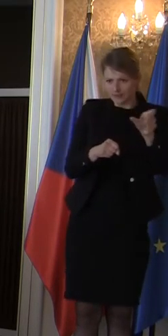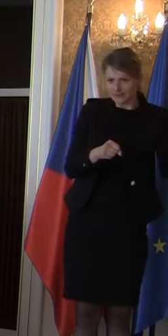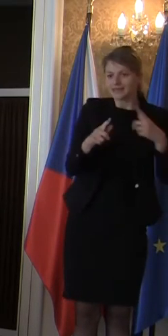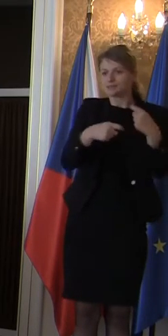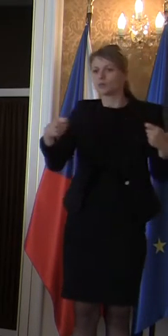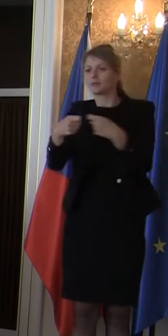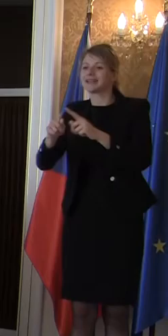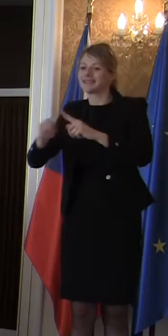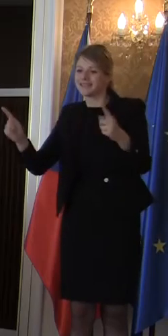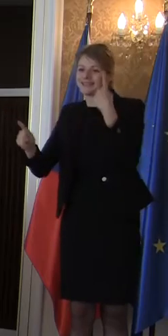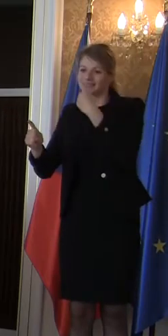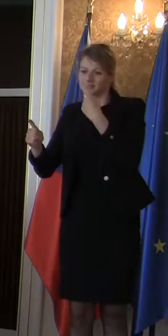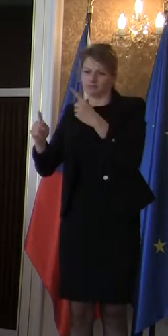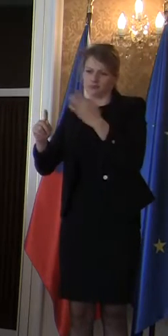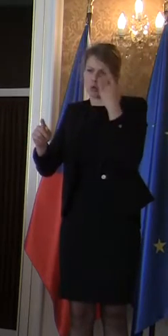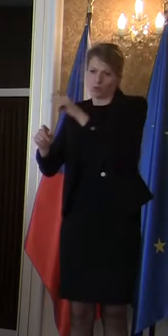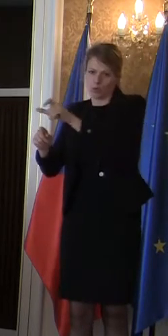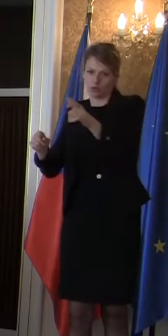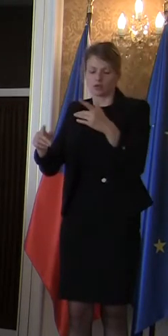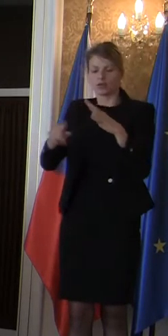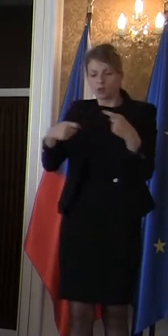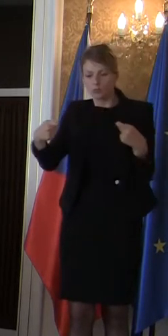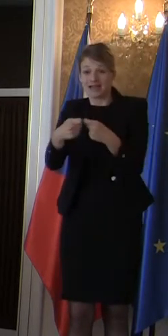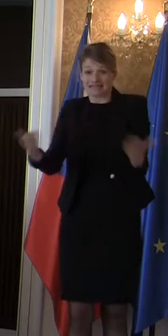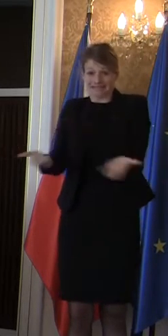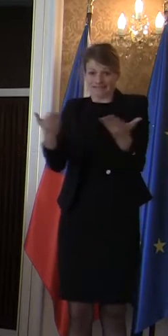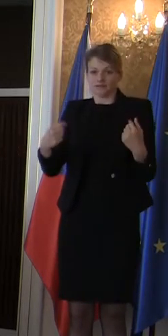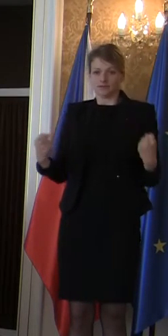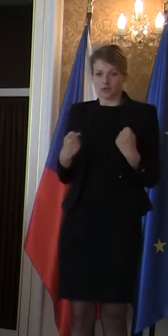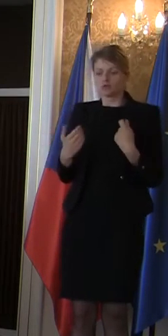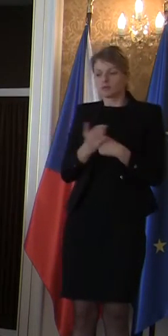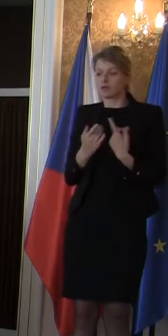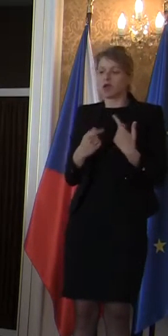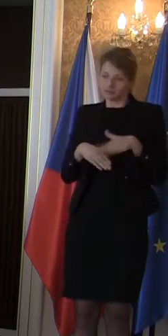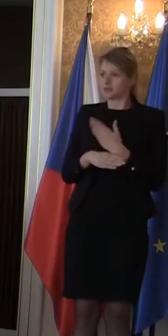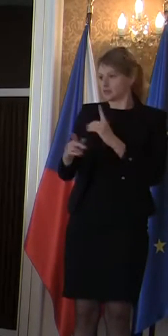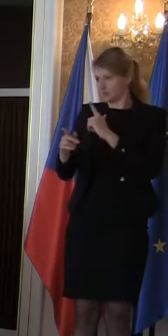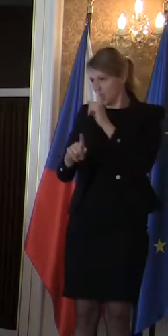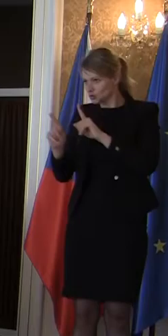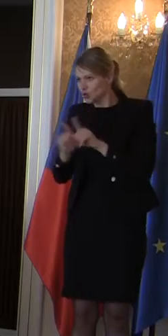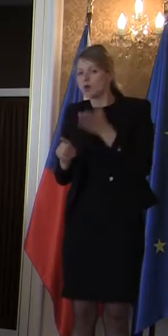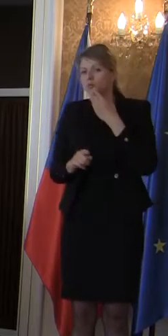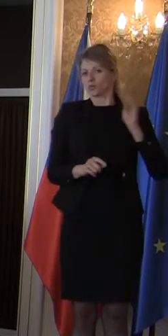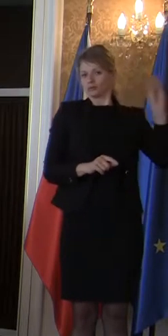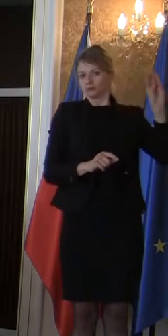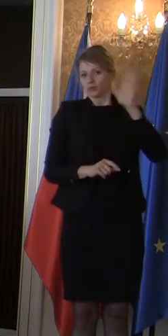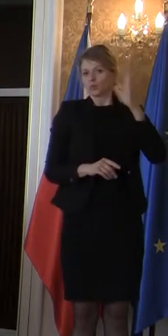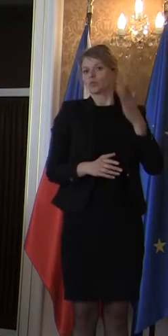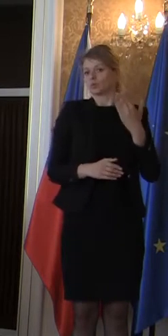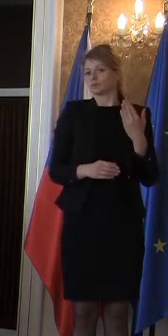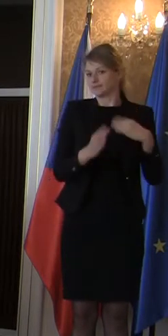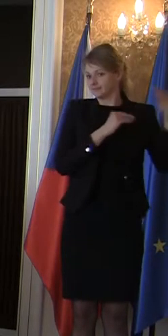je toto pro mě výzva, kam dál směřovat a tuto informaci vedení ministerstva předat. Děkuji. Pan náměstek, děkuji. Pan náměstek